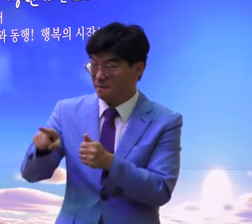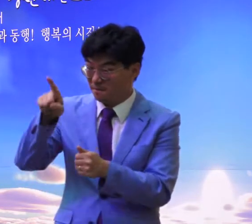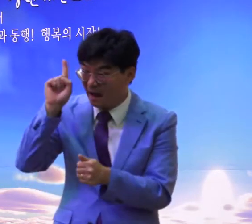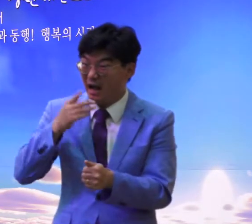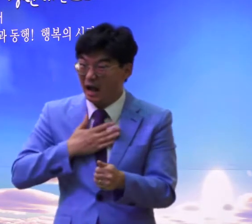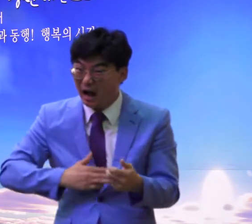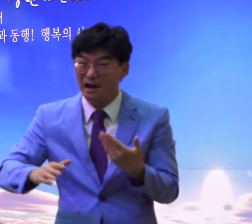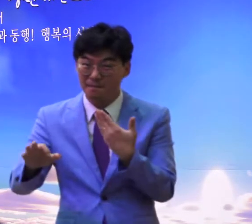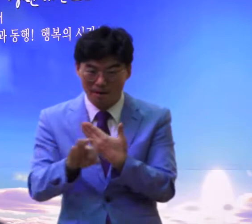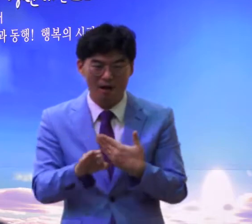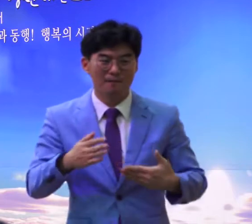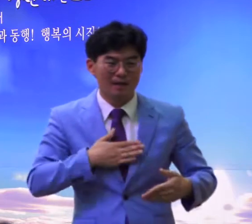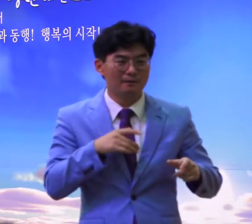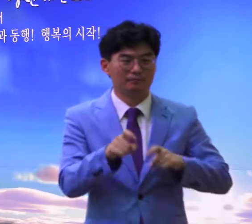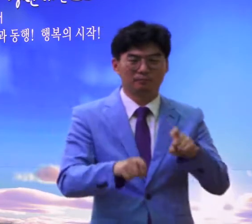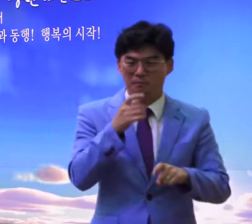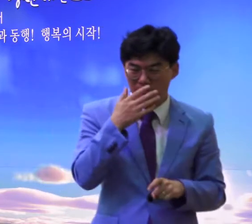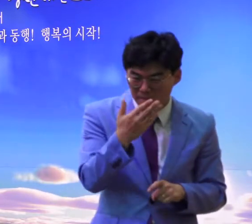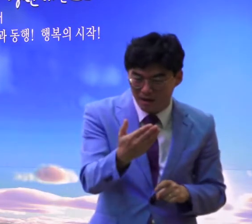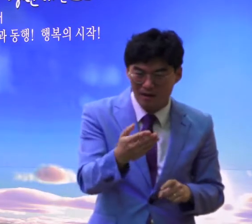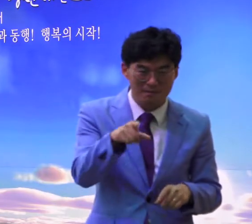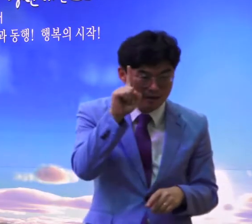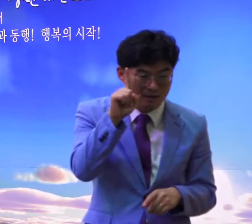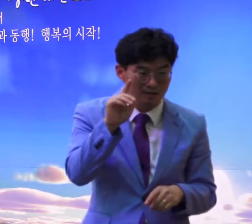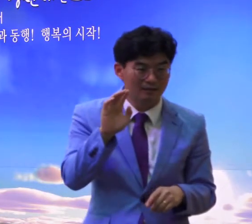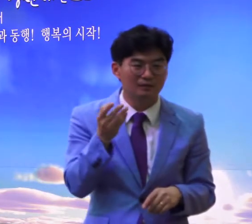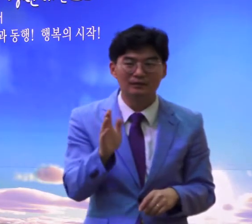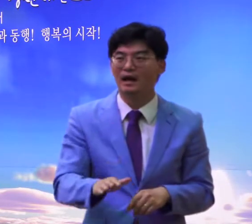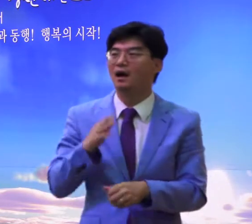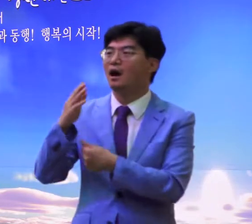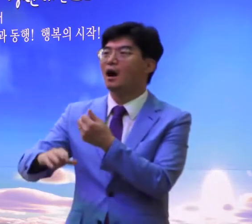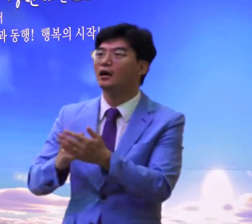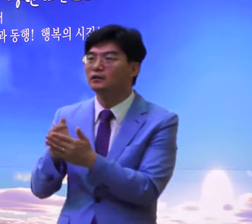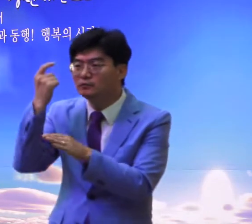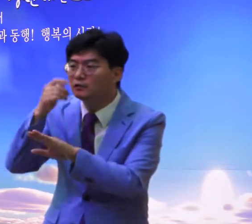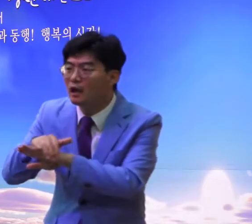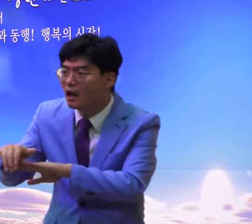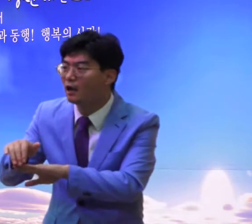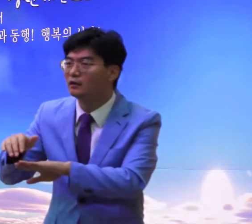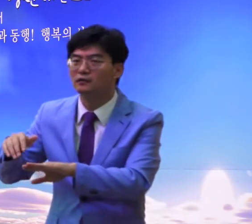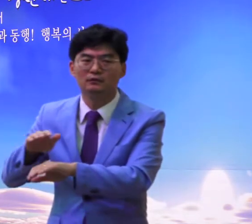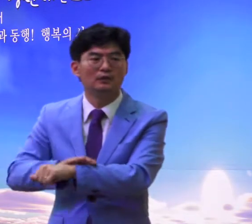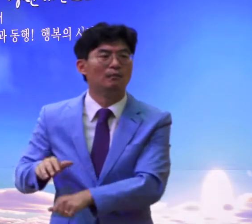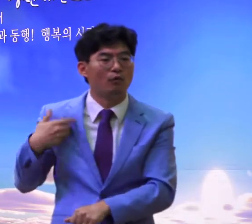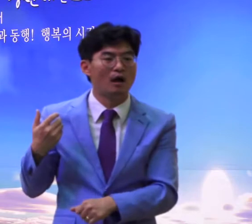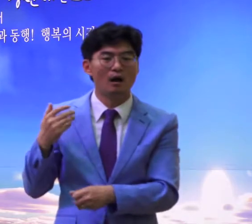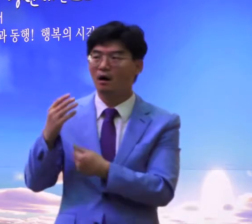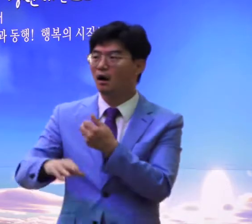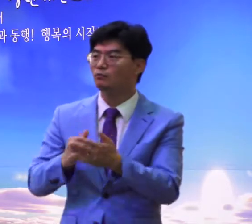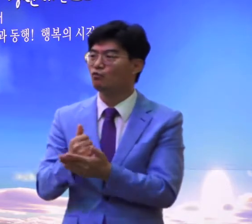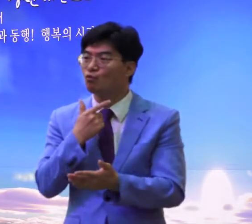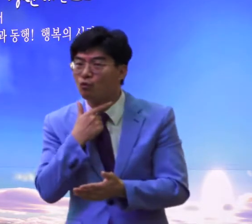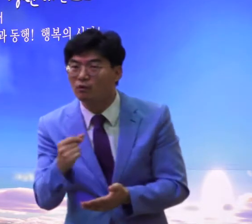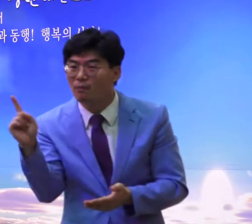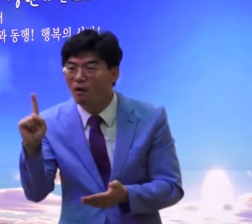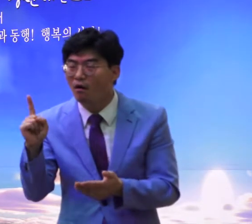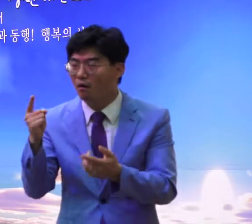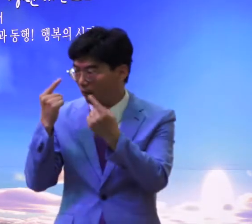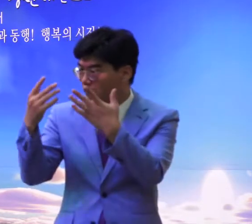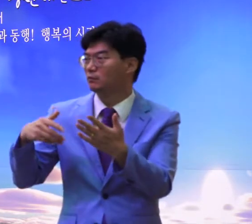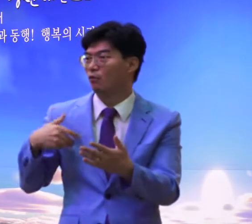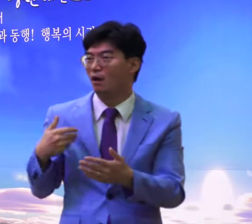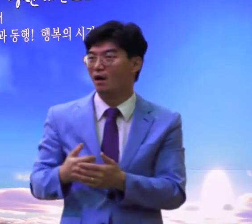하나님의 계획을 볼 수 없고 또 하나님의 계획을 알지 못할 뿐 아니라 하나님의 계획에 대한